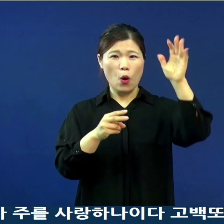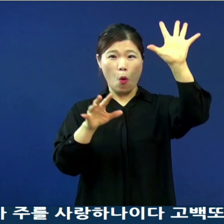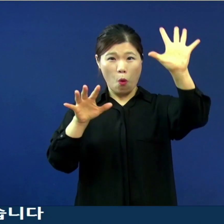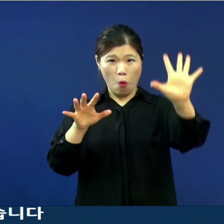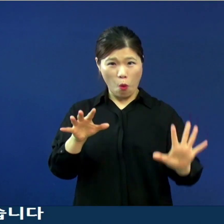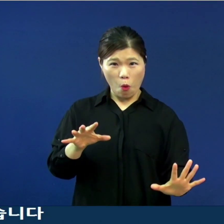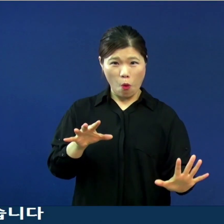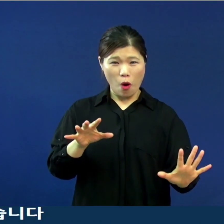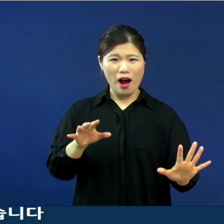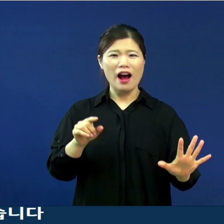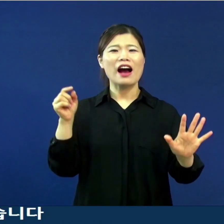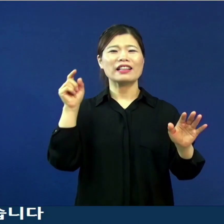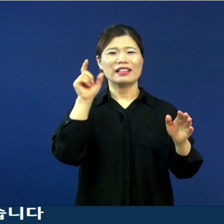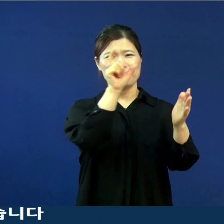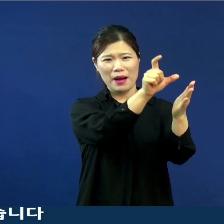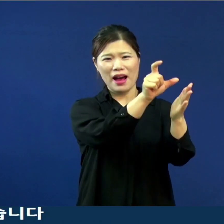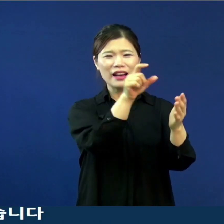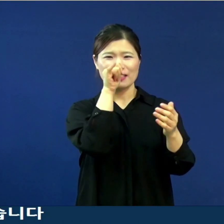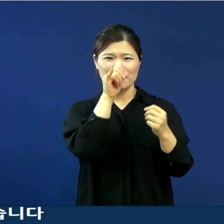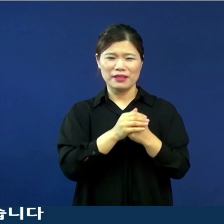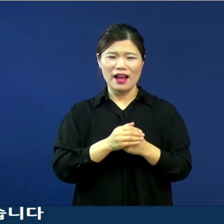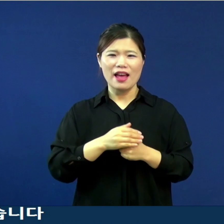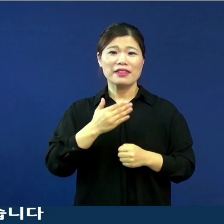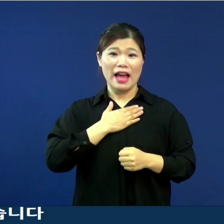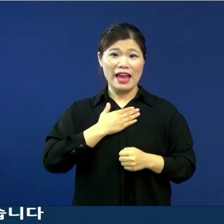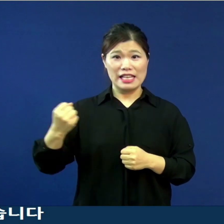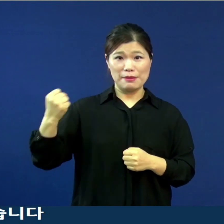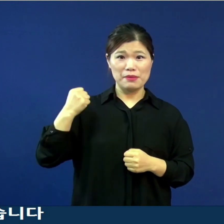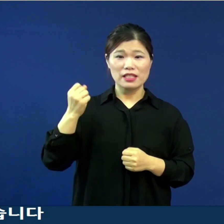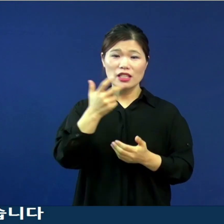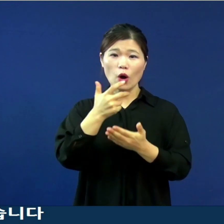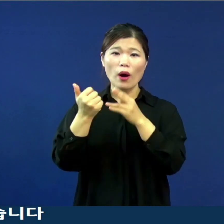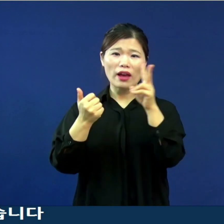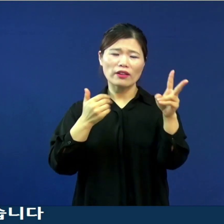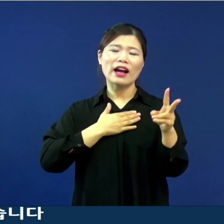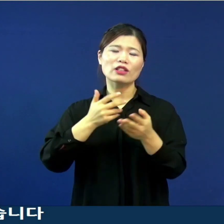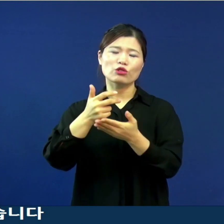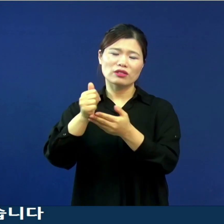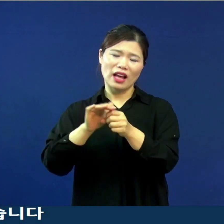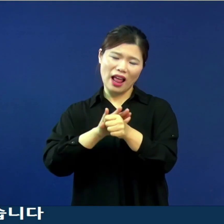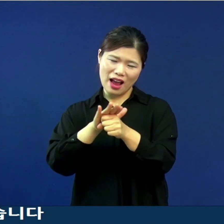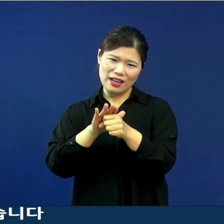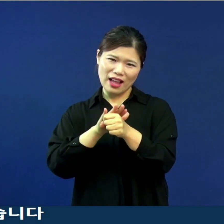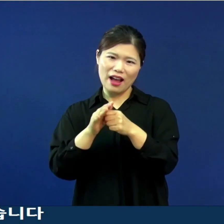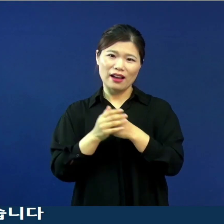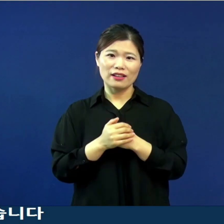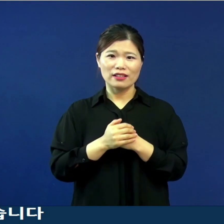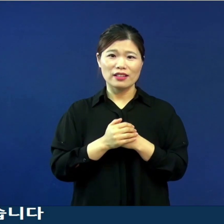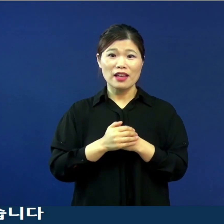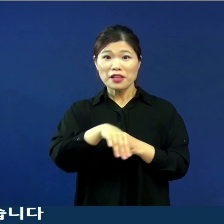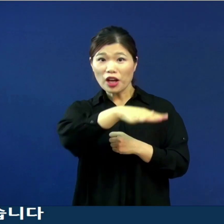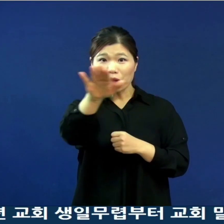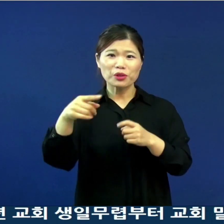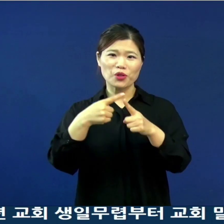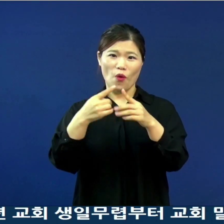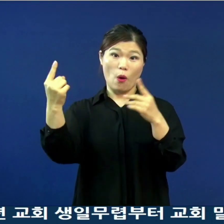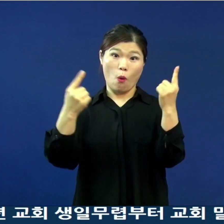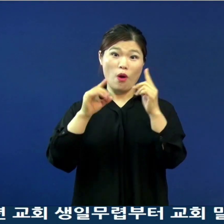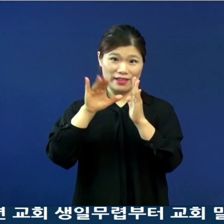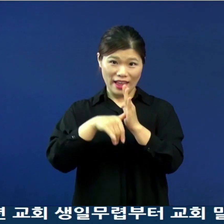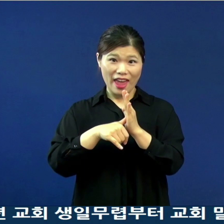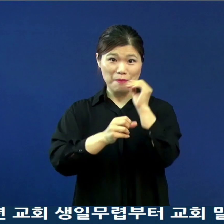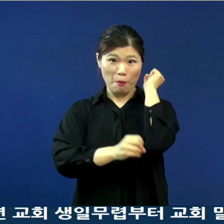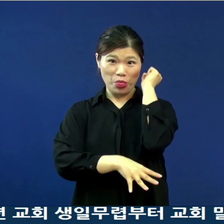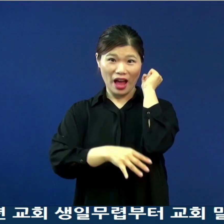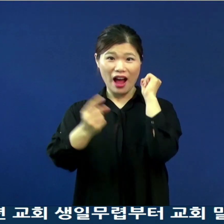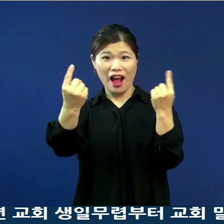힘이신 여호와여, 내가 주를 사랑하나이다. 중형 가족들은 교회에 나올 때마다 이 구절을 보게 되어